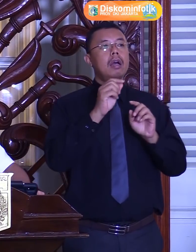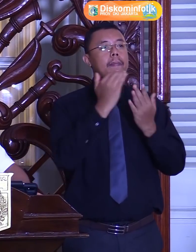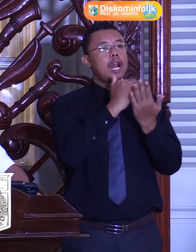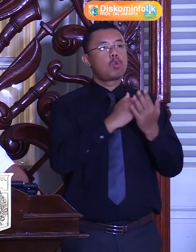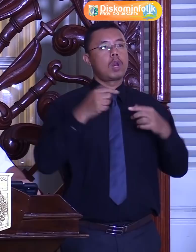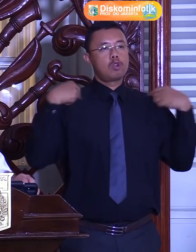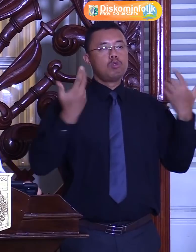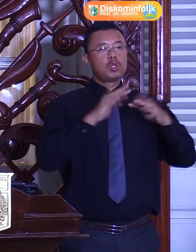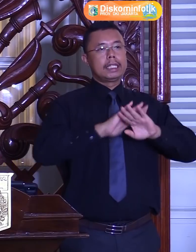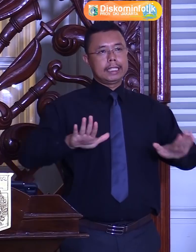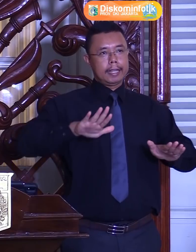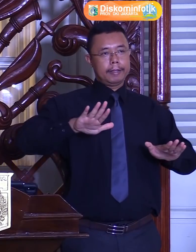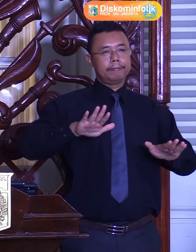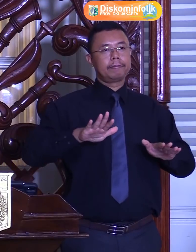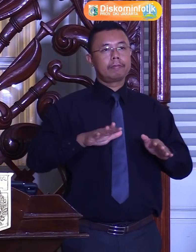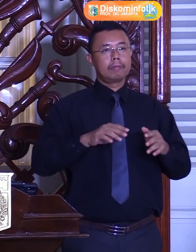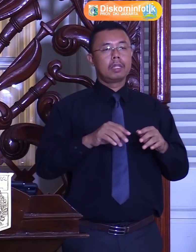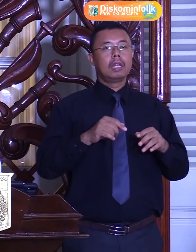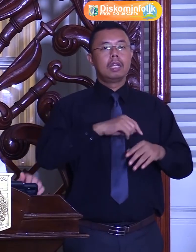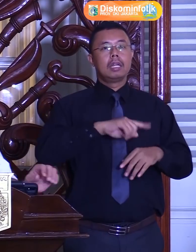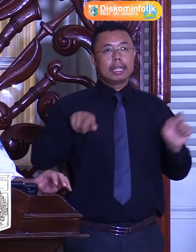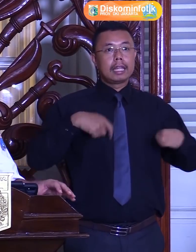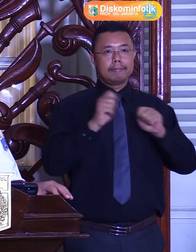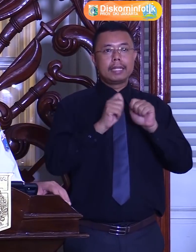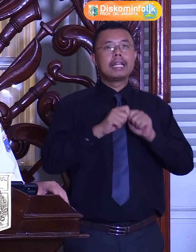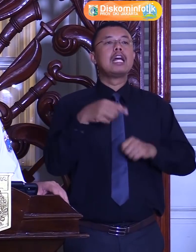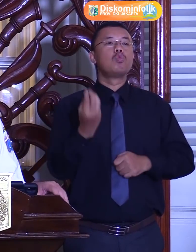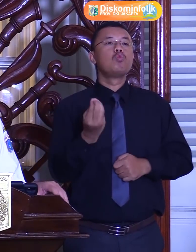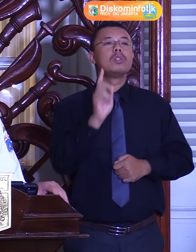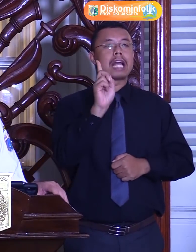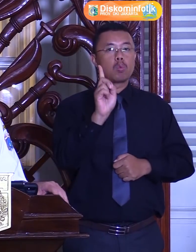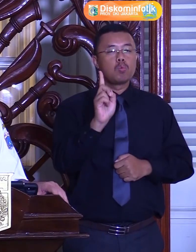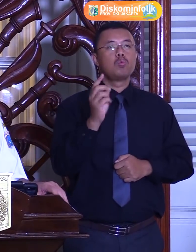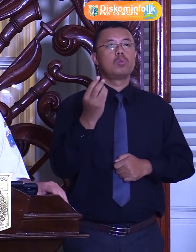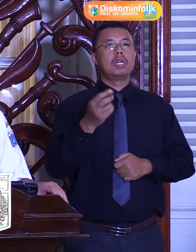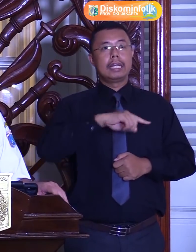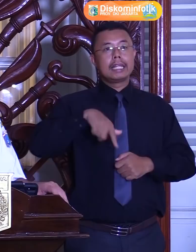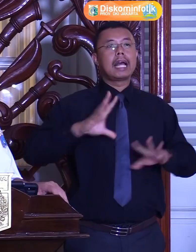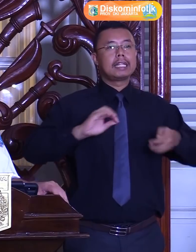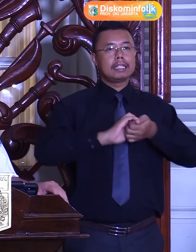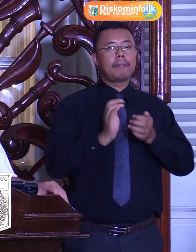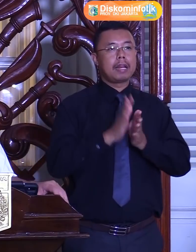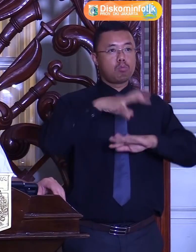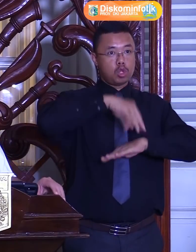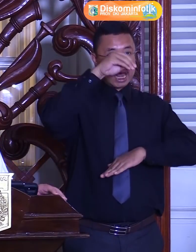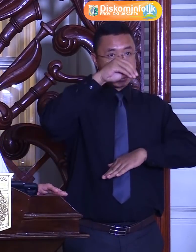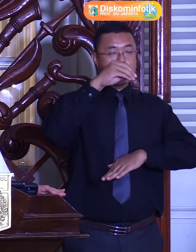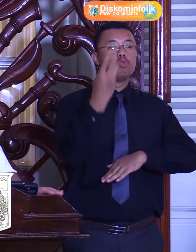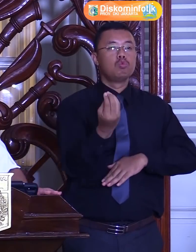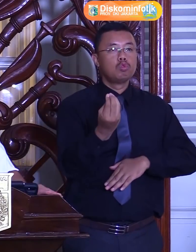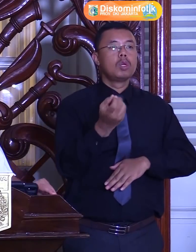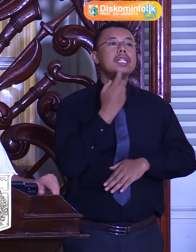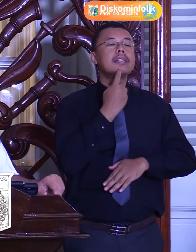sudah selesai. Hanya ada satu hal yang masih menunggu karena kita sedang koordinasi dengan pusat terkait